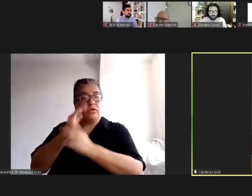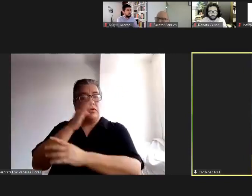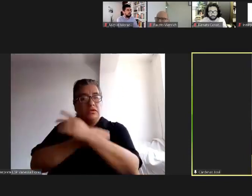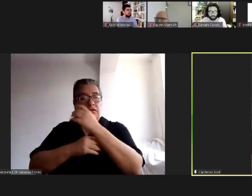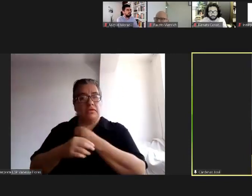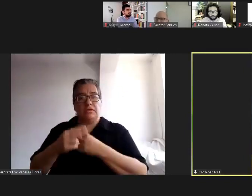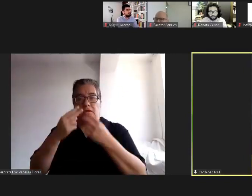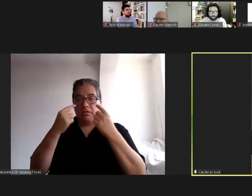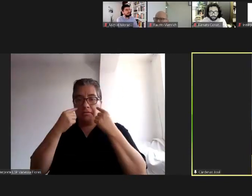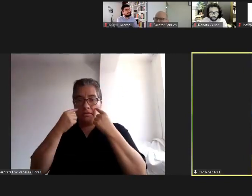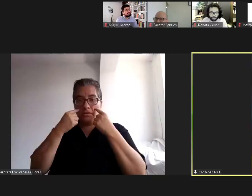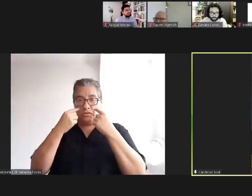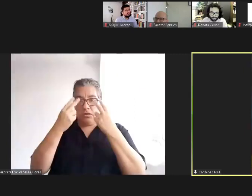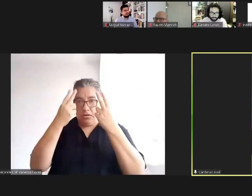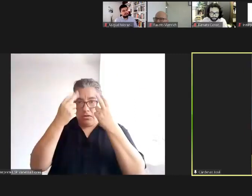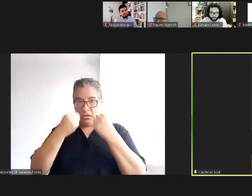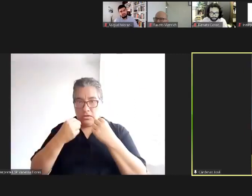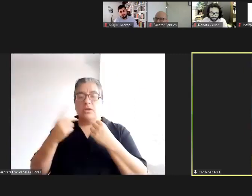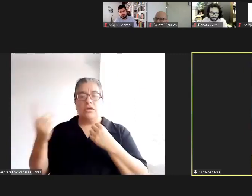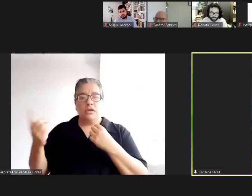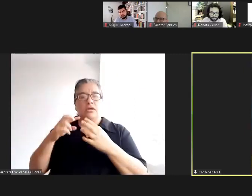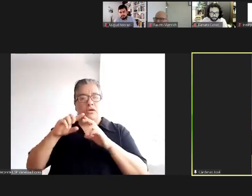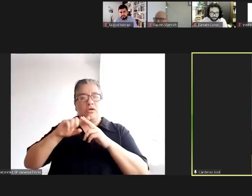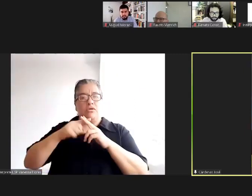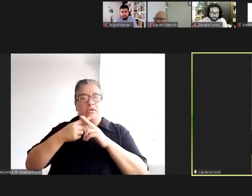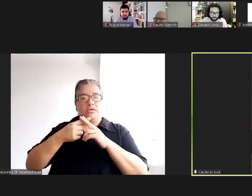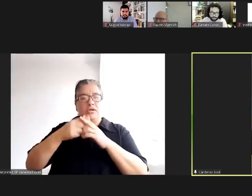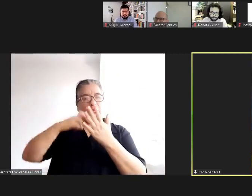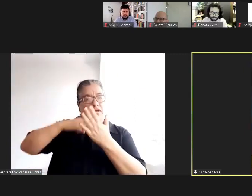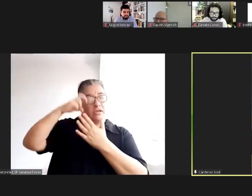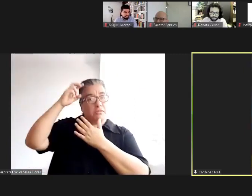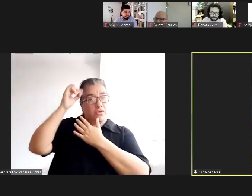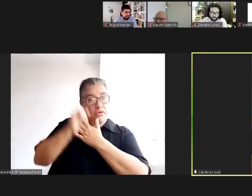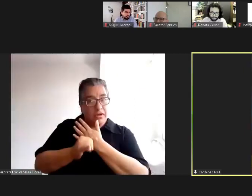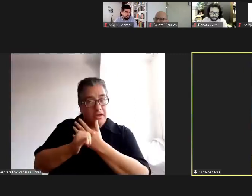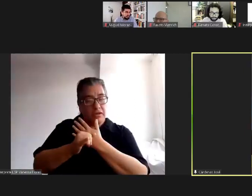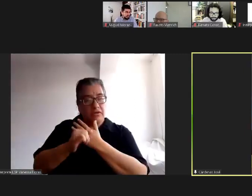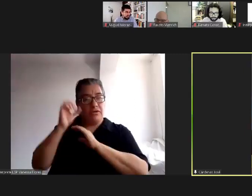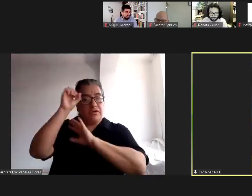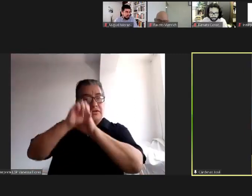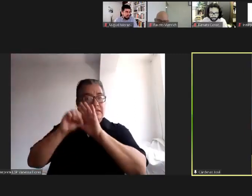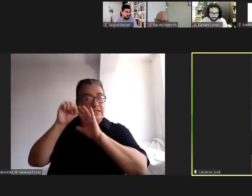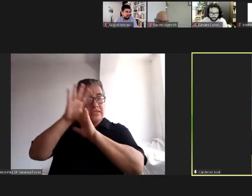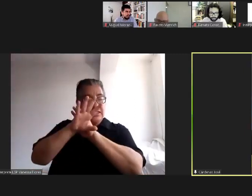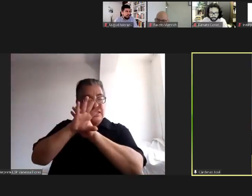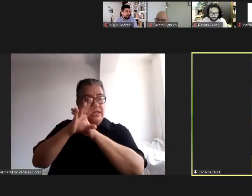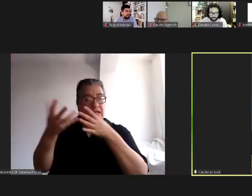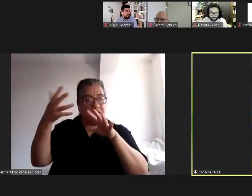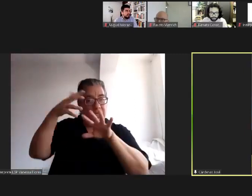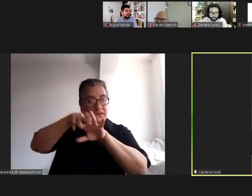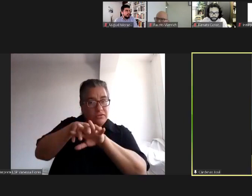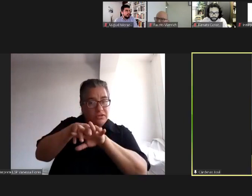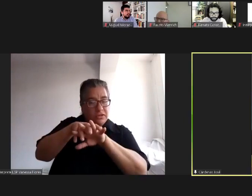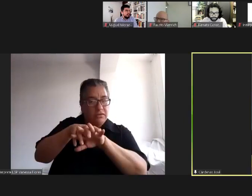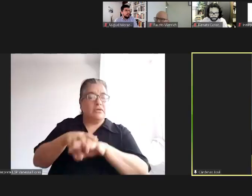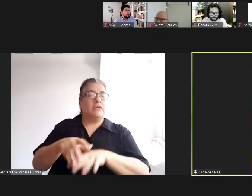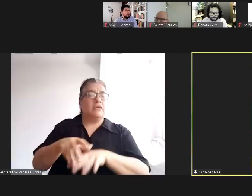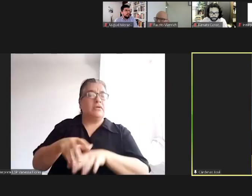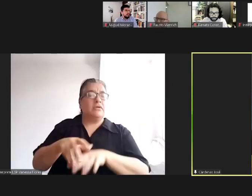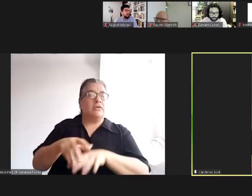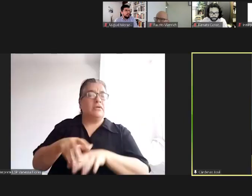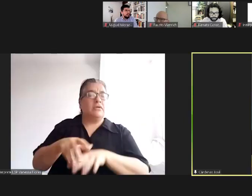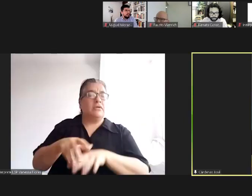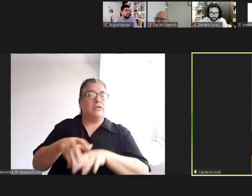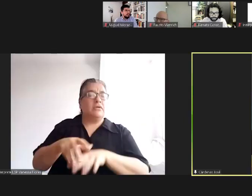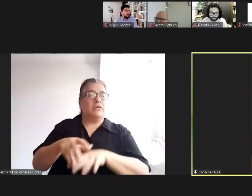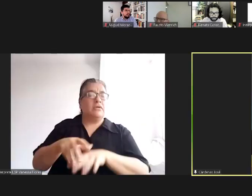Inclusivo, que lo que buscaba era precisamente que las personas con discapacidad visual y